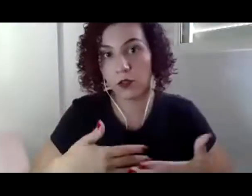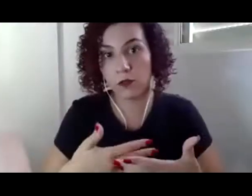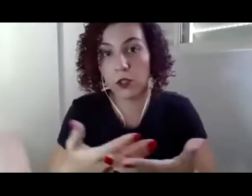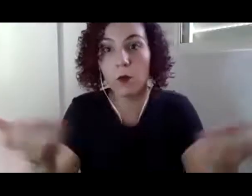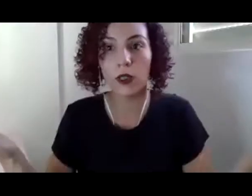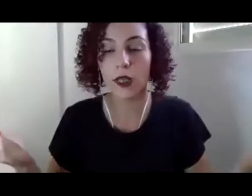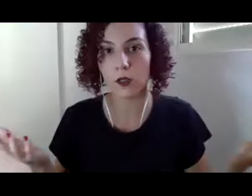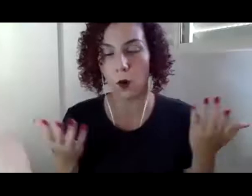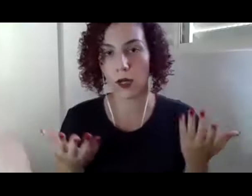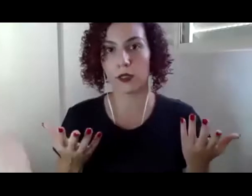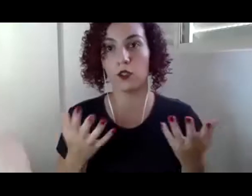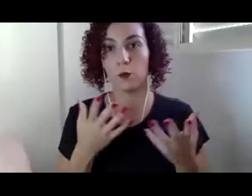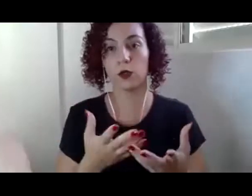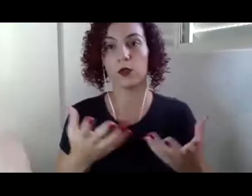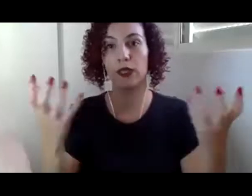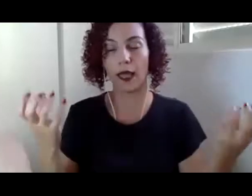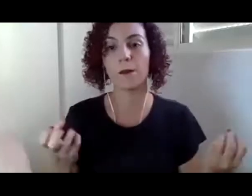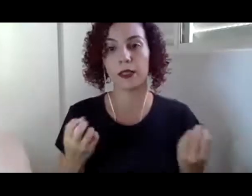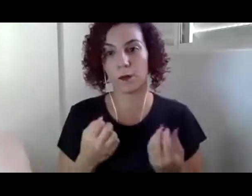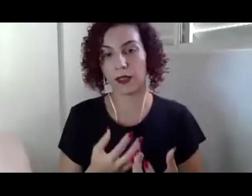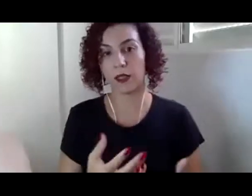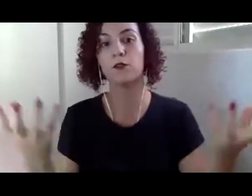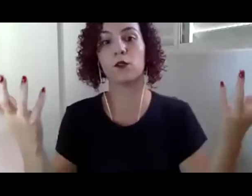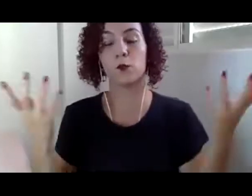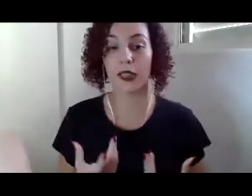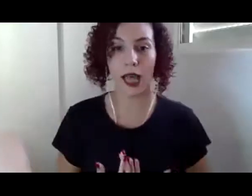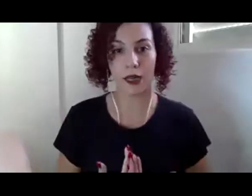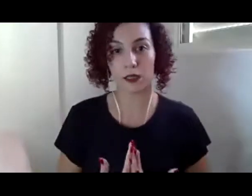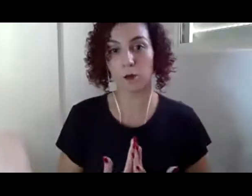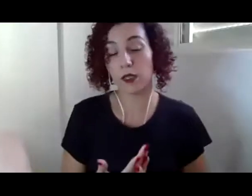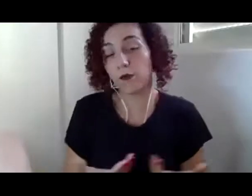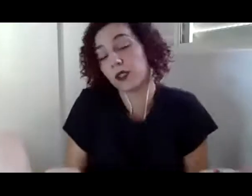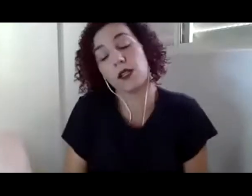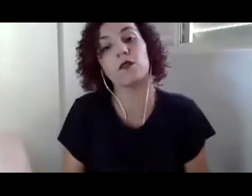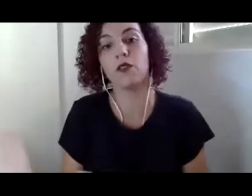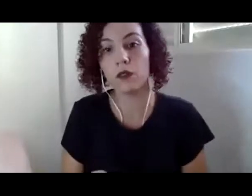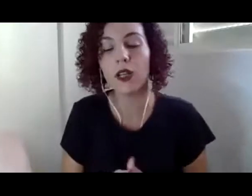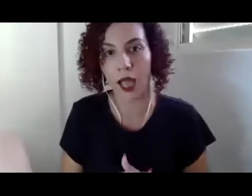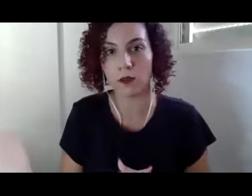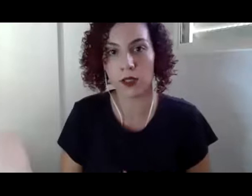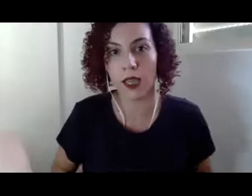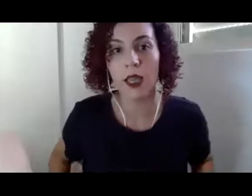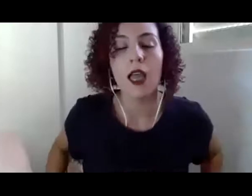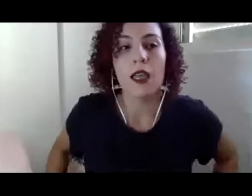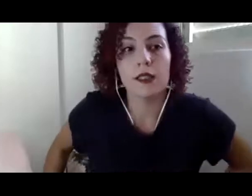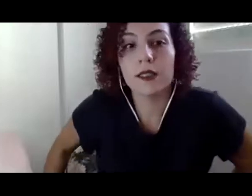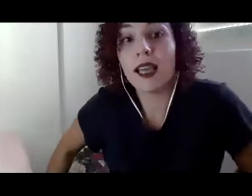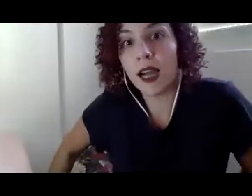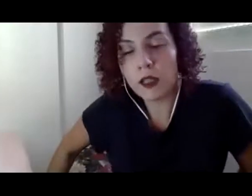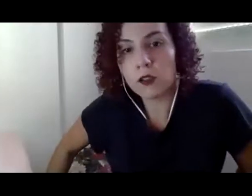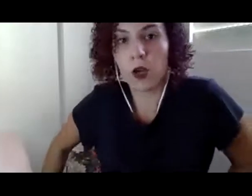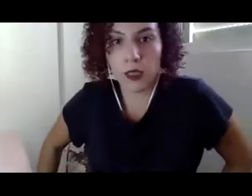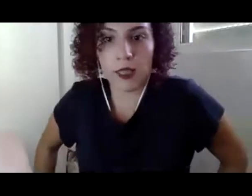sinais de muitas coisas, de muitos temas específicos, muitas áreas específicas, eles não foram criados, né?